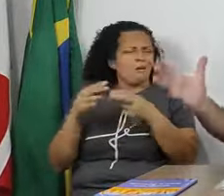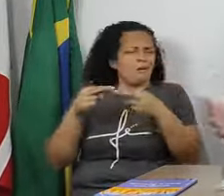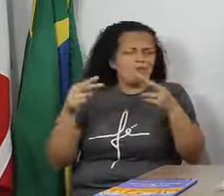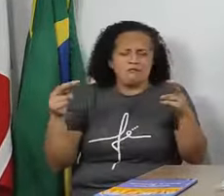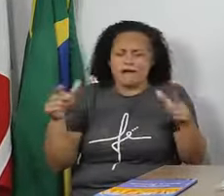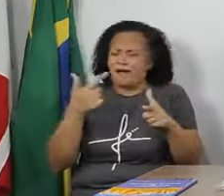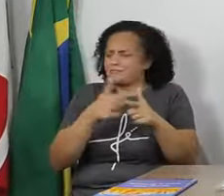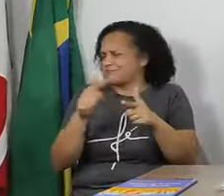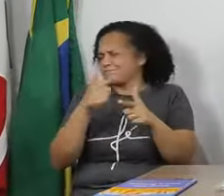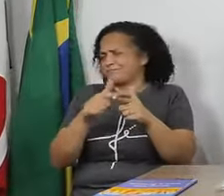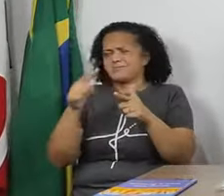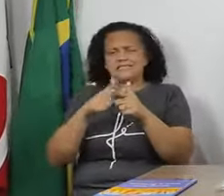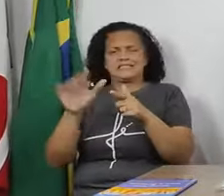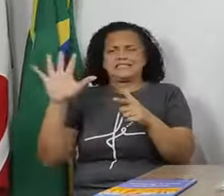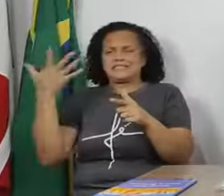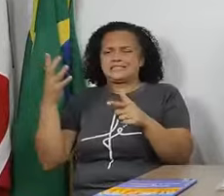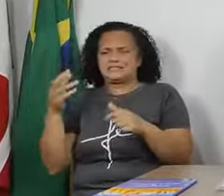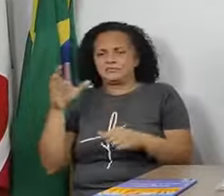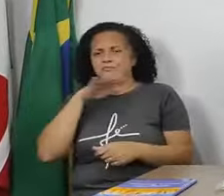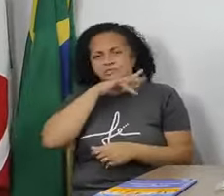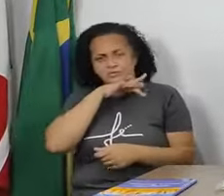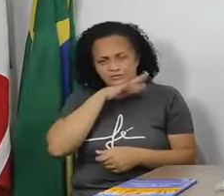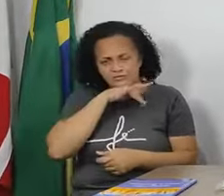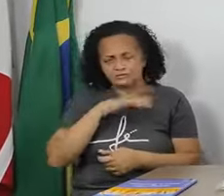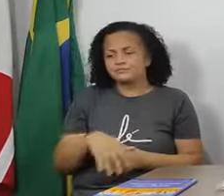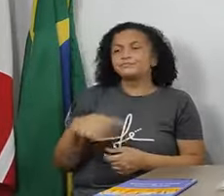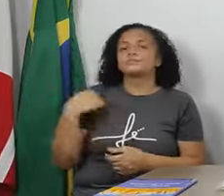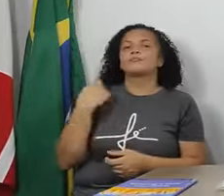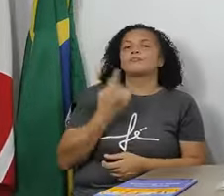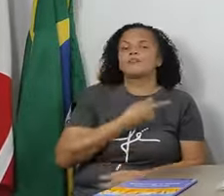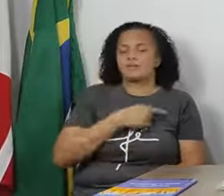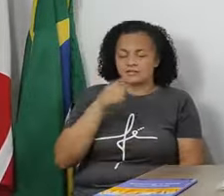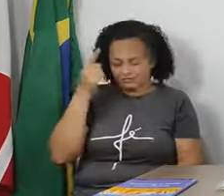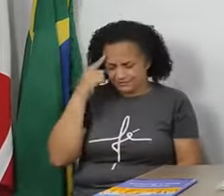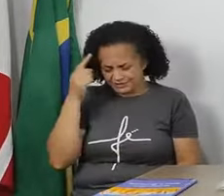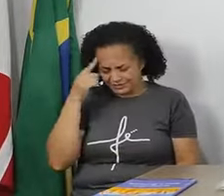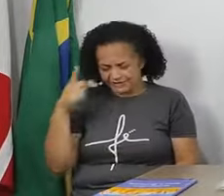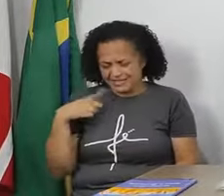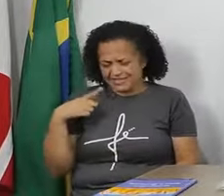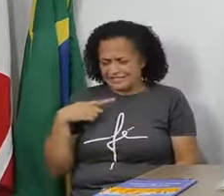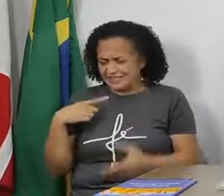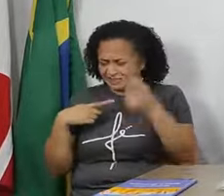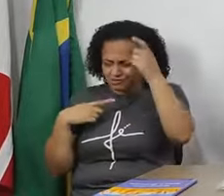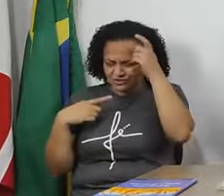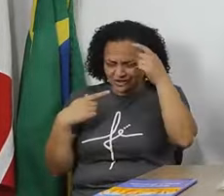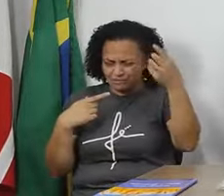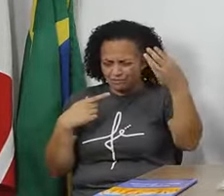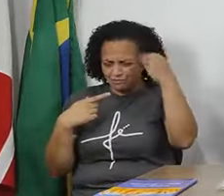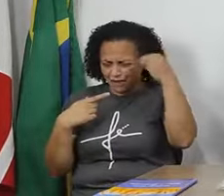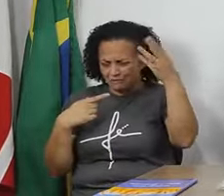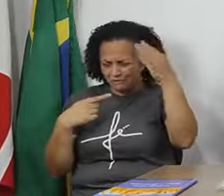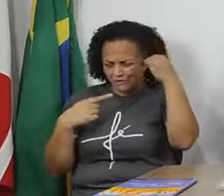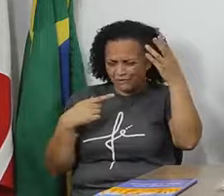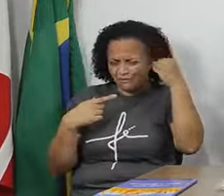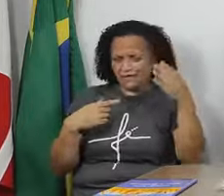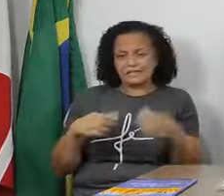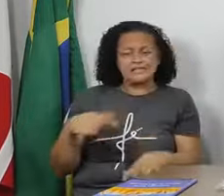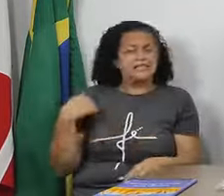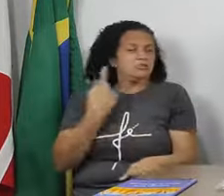com circunstâncias. Aí a nossa mente é atacada com pensamento negativo. Nossas emoções